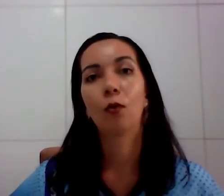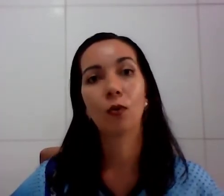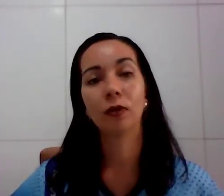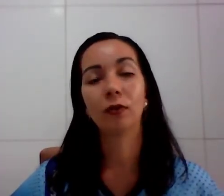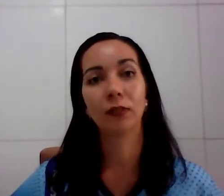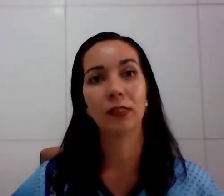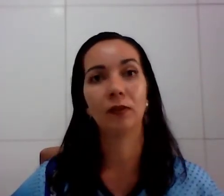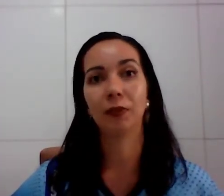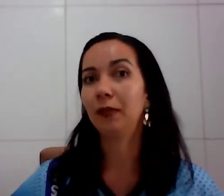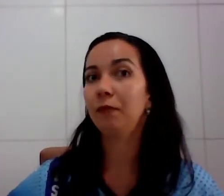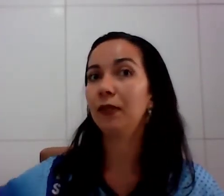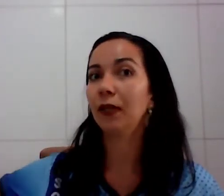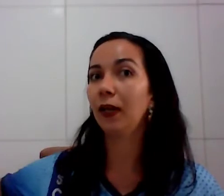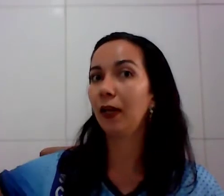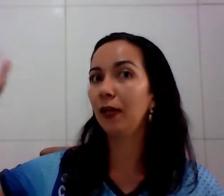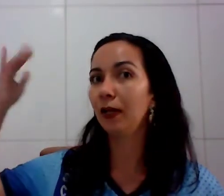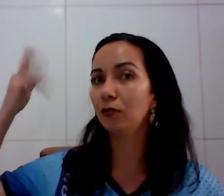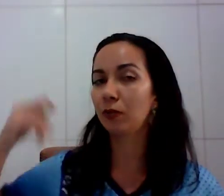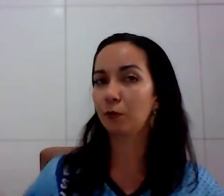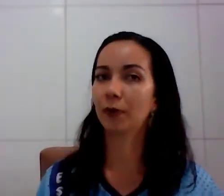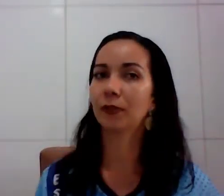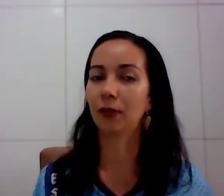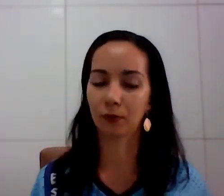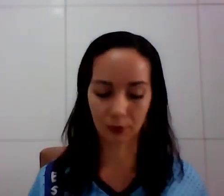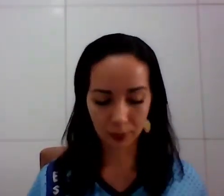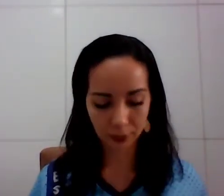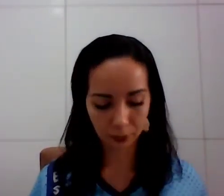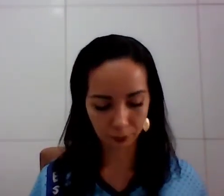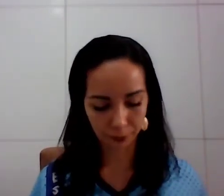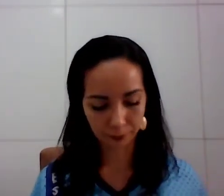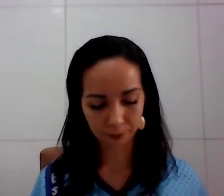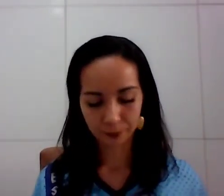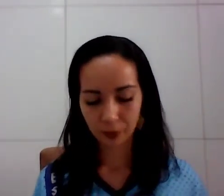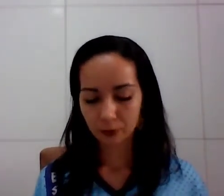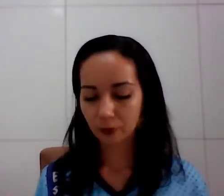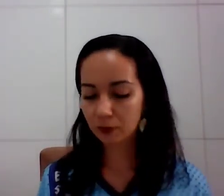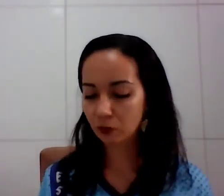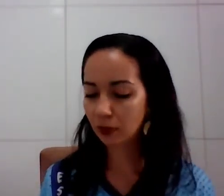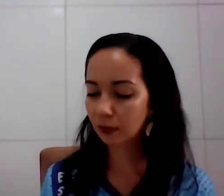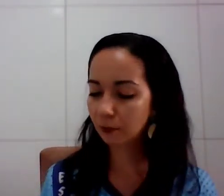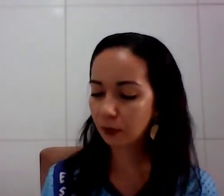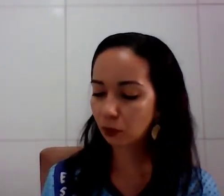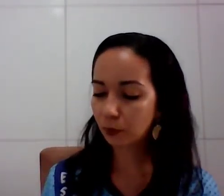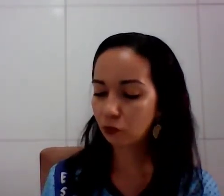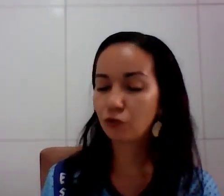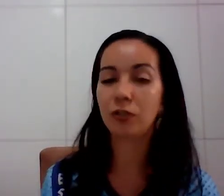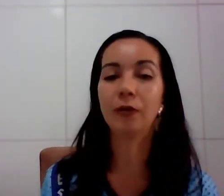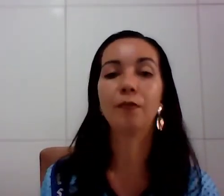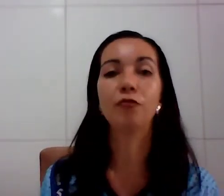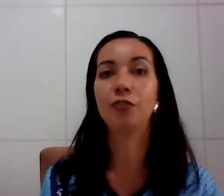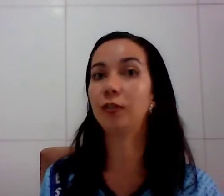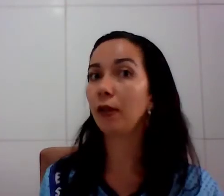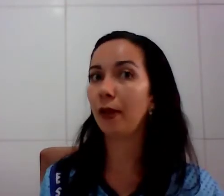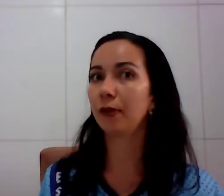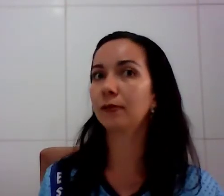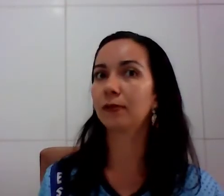quando aconteceu a pandemia lá nos tempos passados? O que será que houve? Vamos estudar também sobre os tipos de